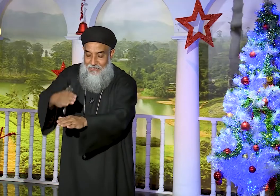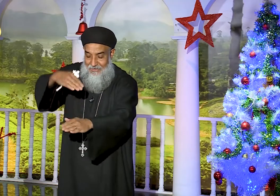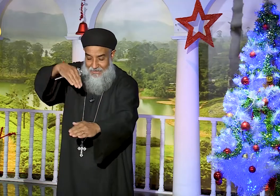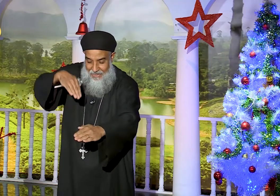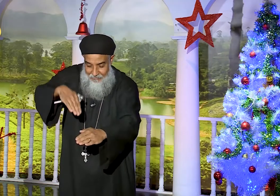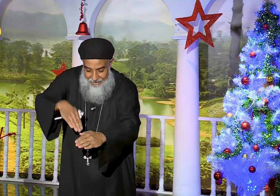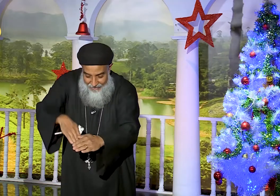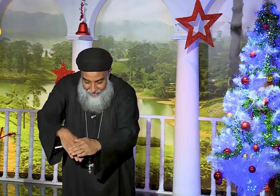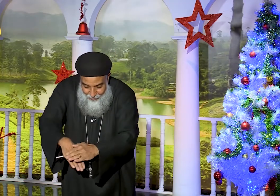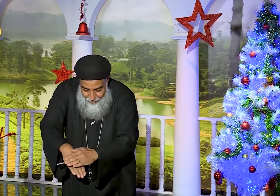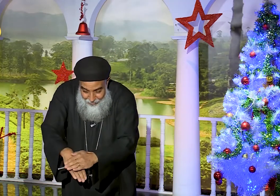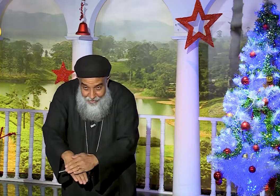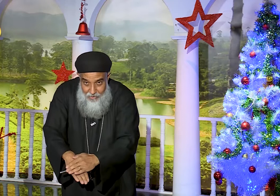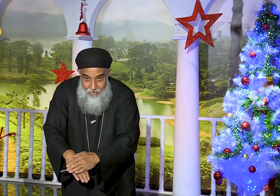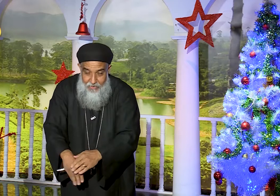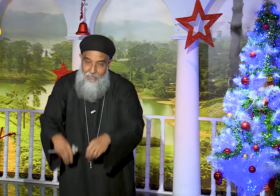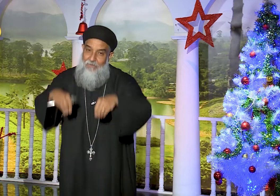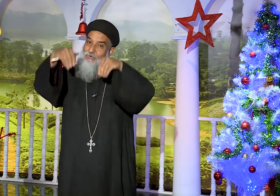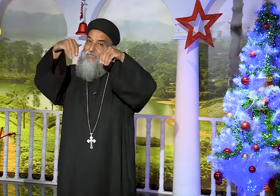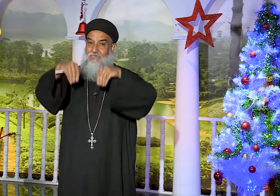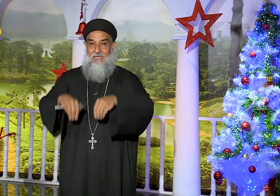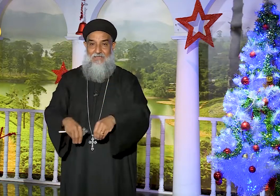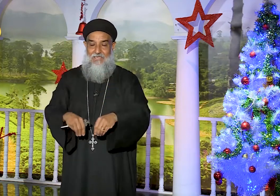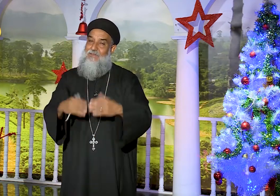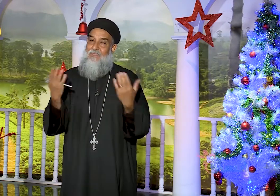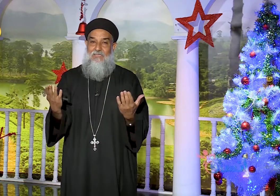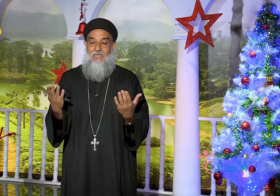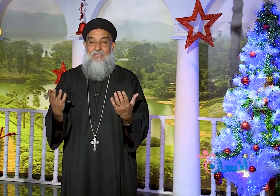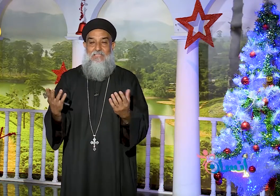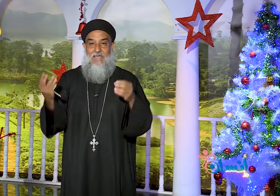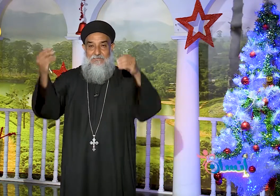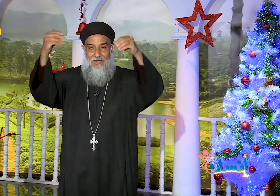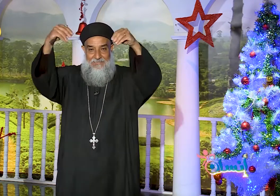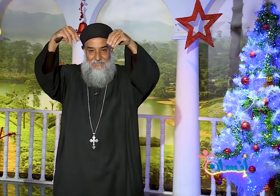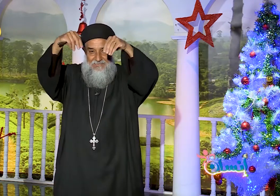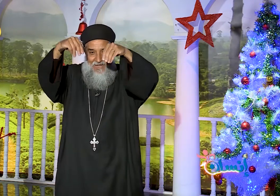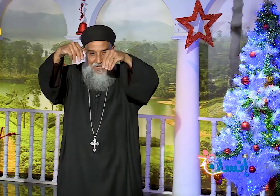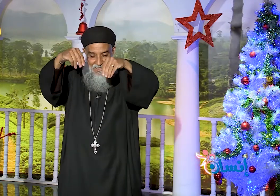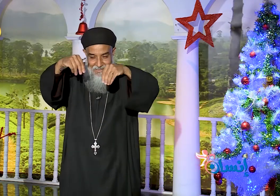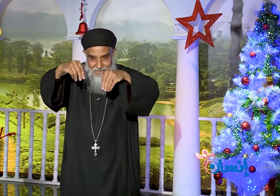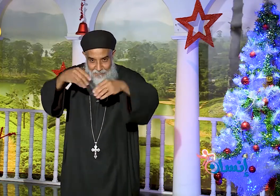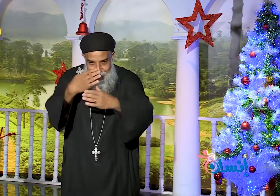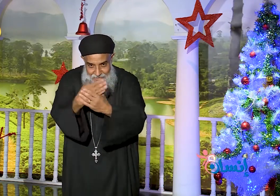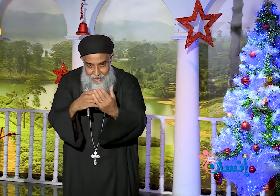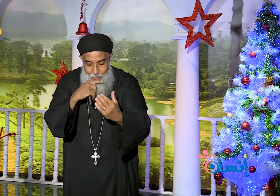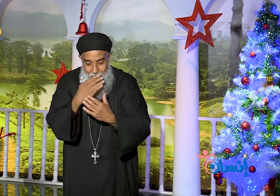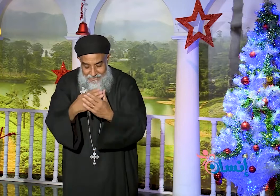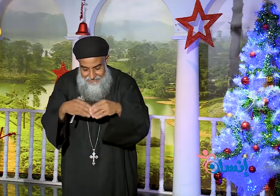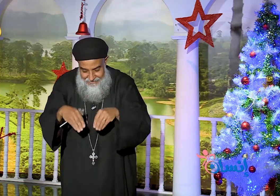مدفونين معه في المعمودية. يعني ايه؟ يعني لازم انزل ابني وبنتي